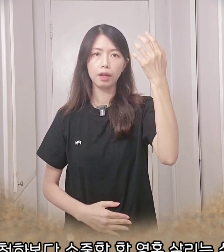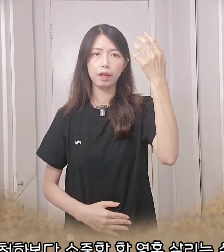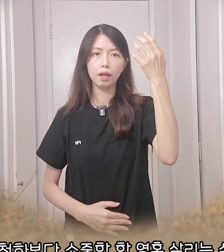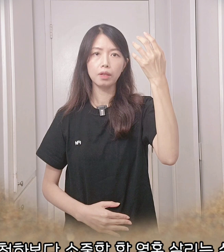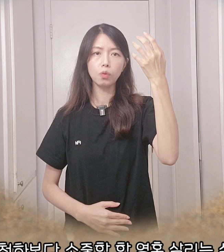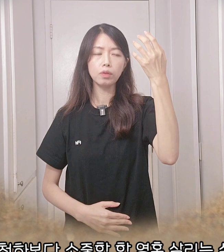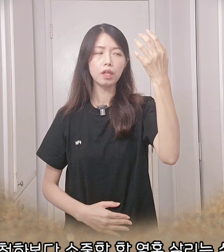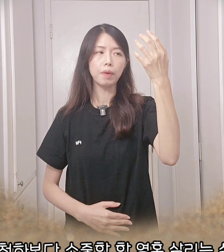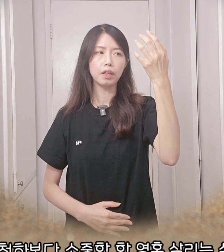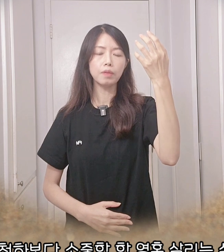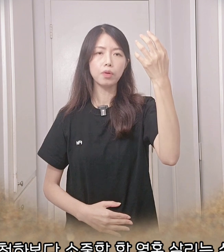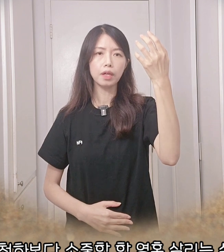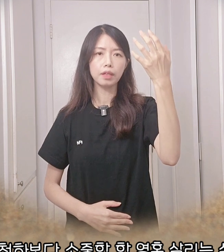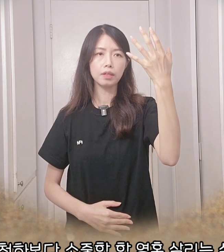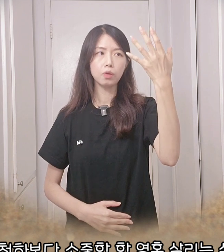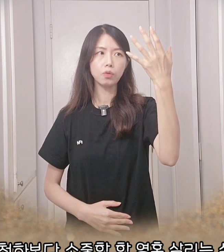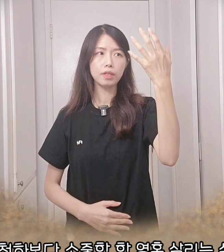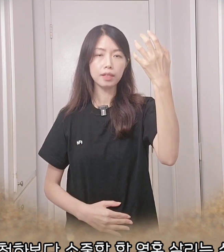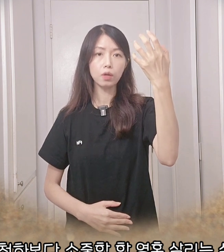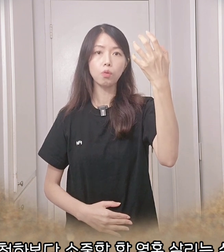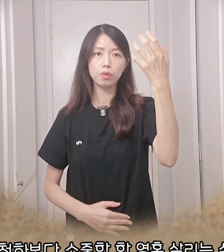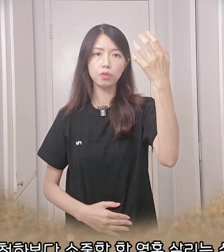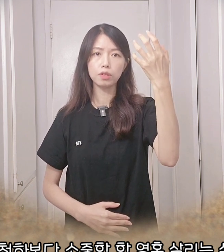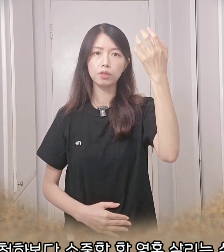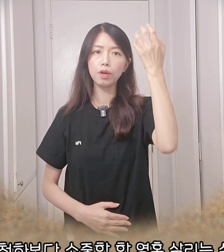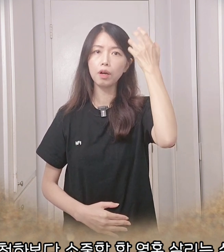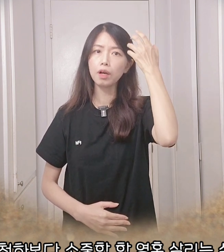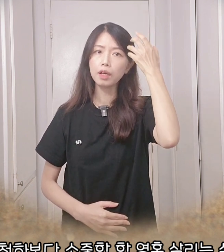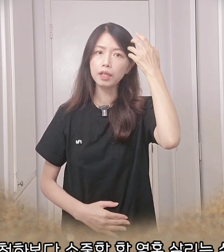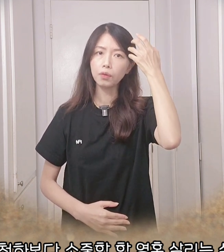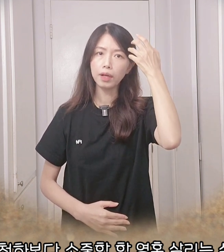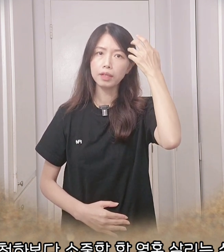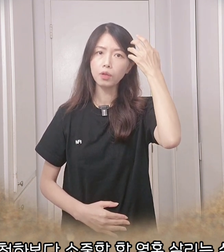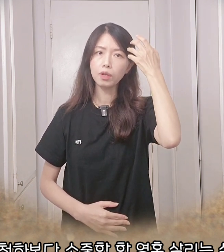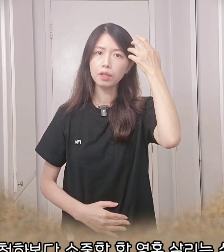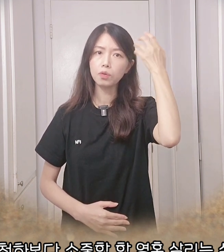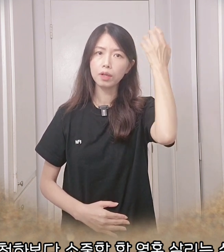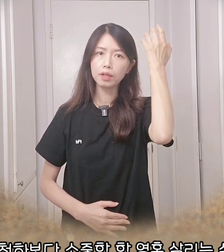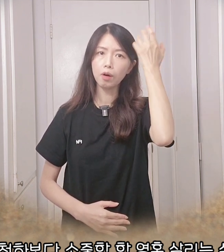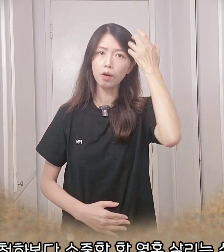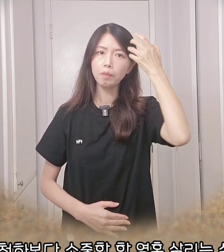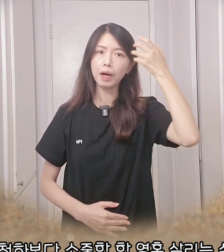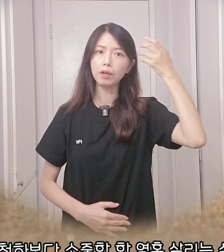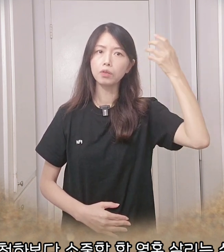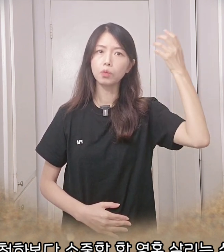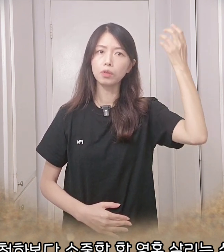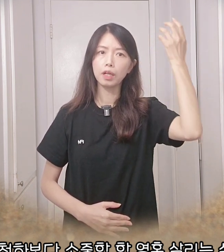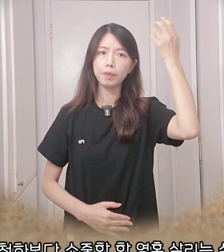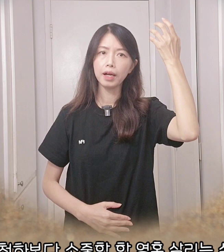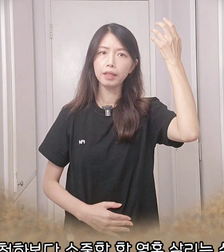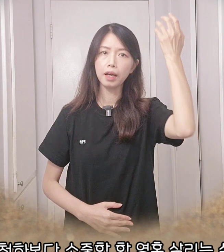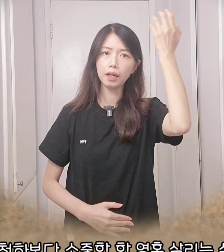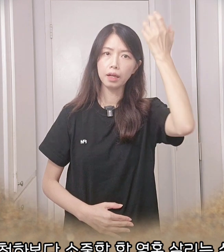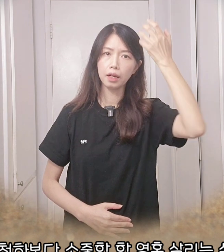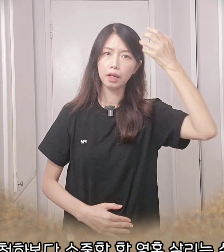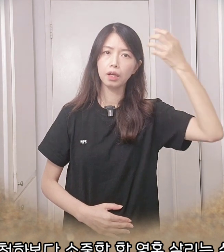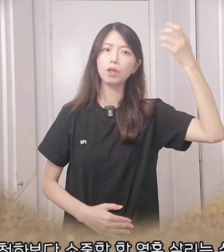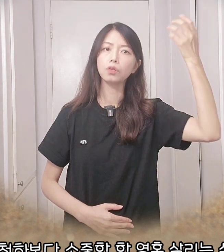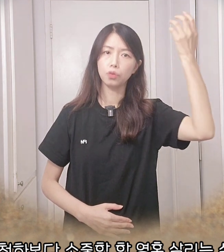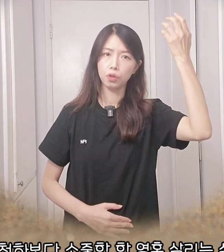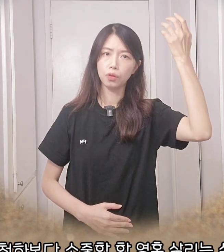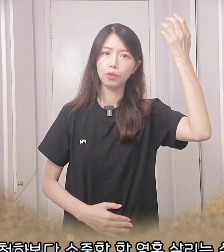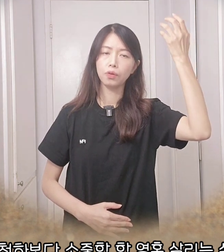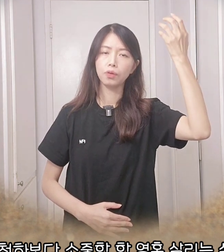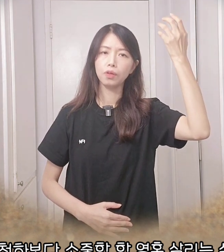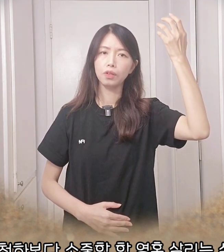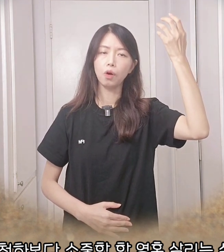이렇게 손등이 밖을 보인 상태에서 손을 살짝 오므려 주시고요. 이 관자돌이 있는 쪽에서 밖으로 동그라미를 하나,